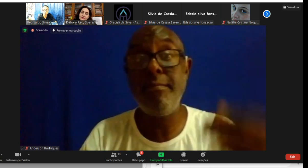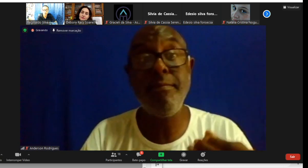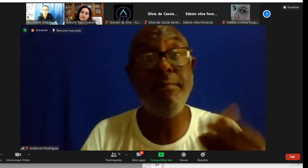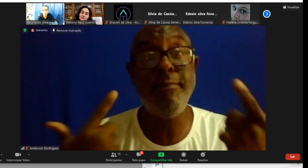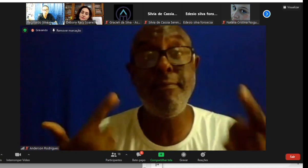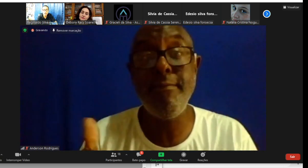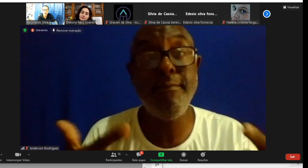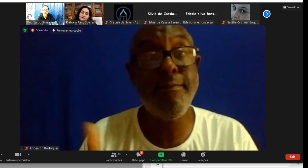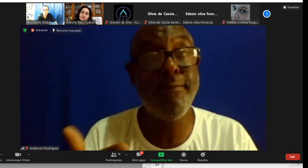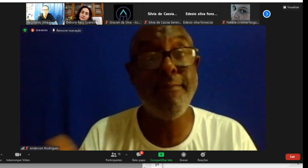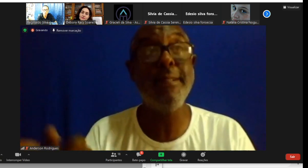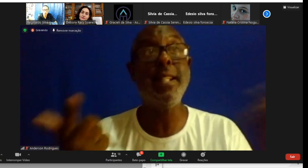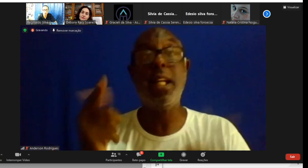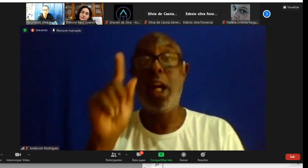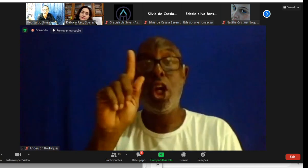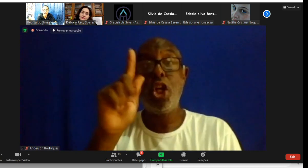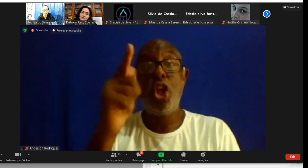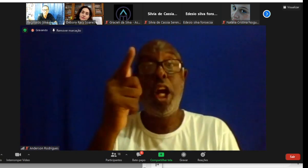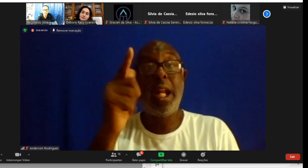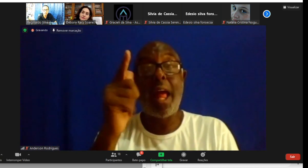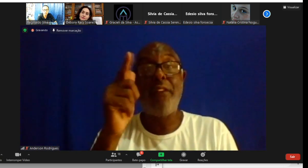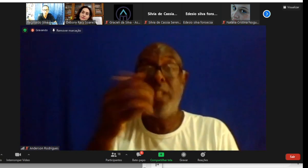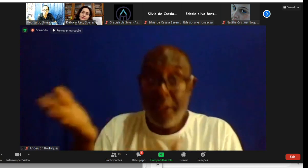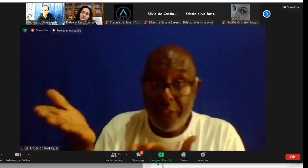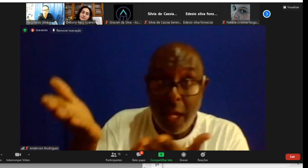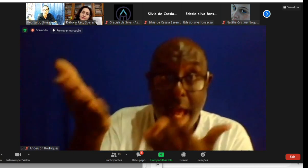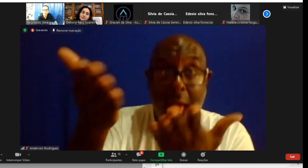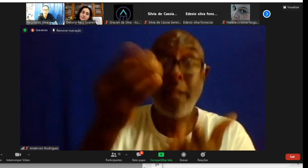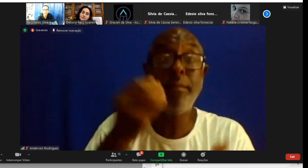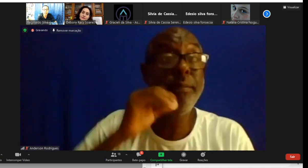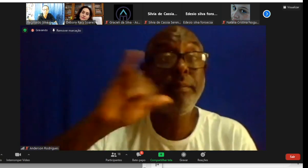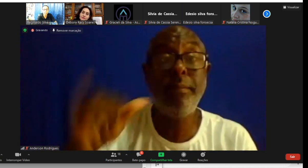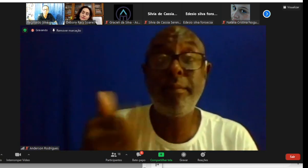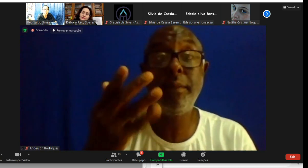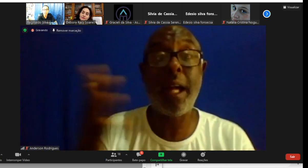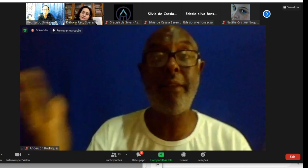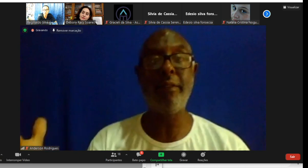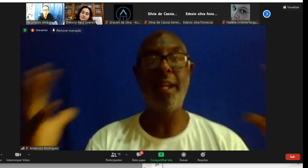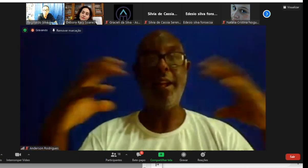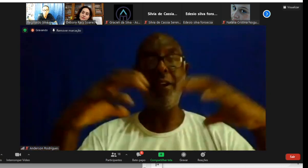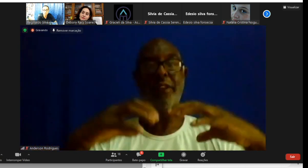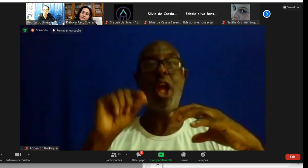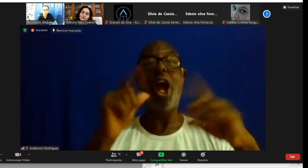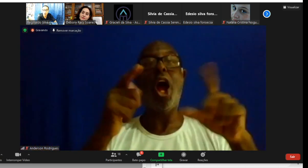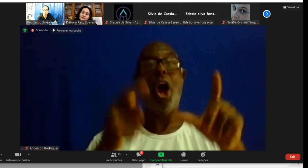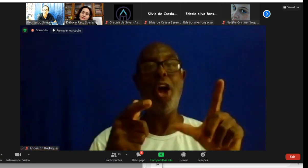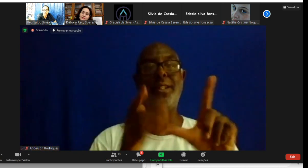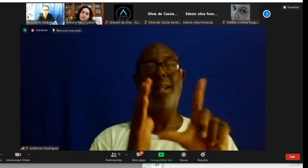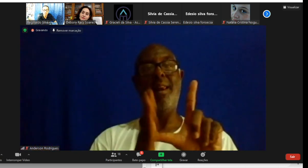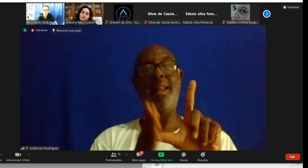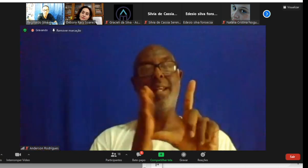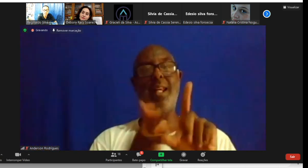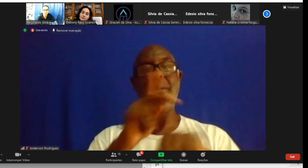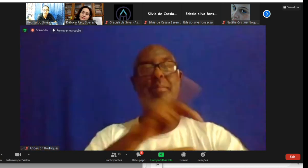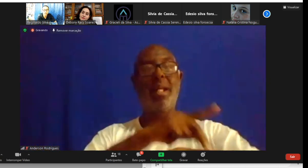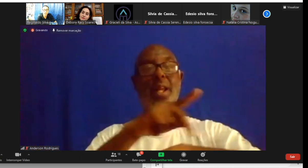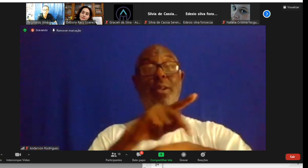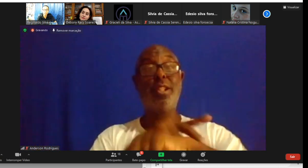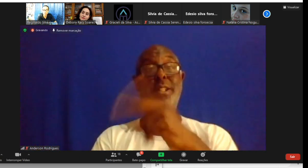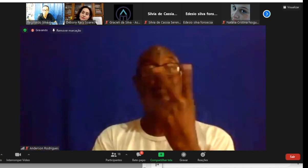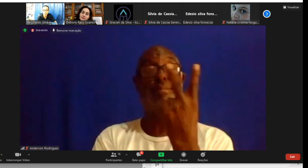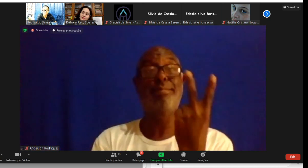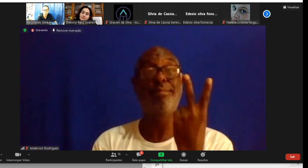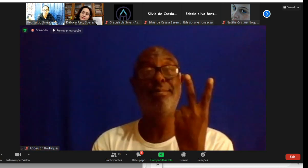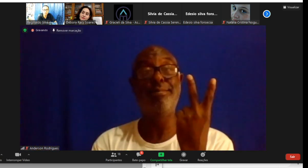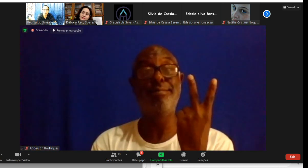História, por exemplo, é uma grande oportunidade de ter surdos ali. Surdos que formam em geografia. E